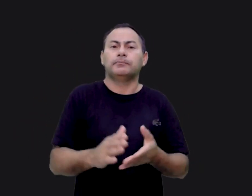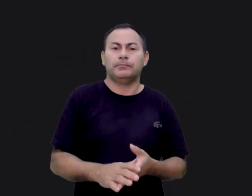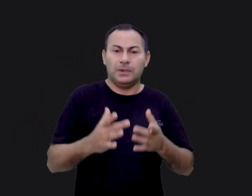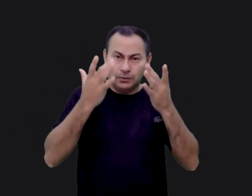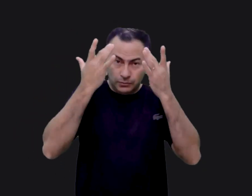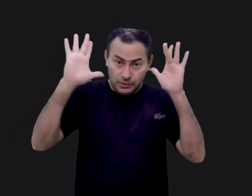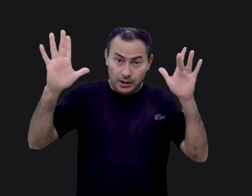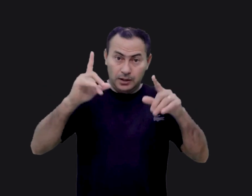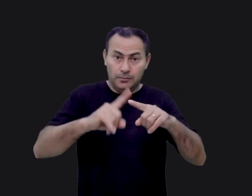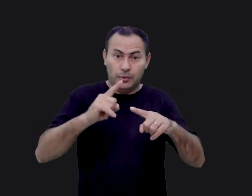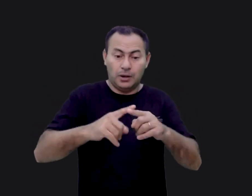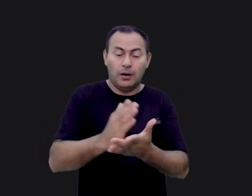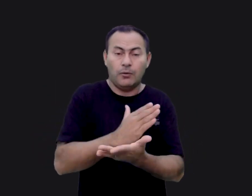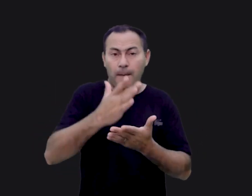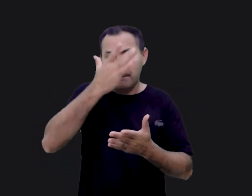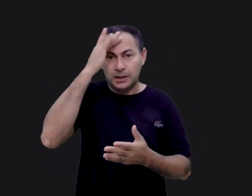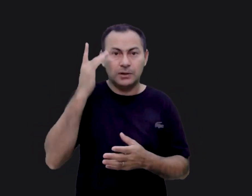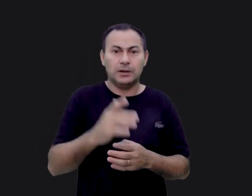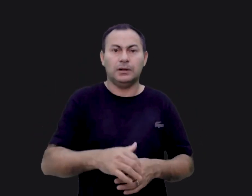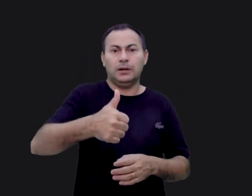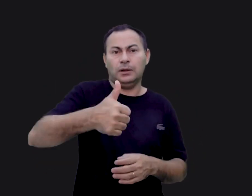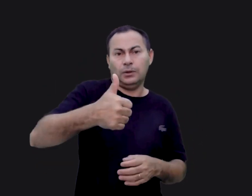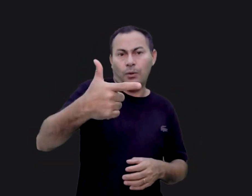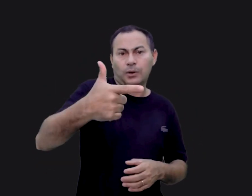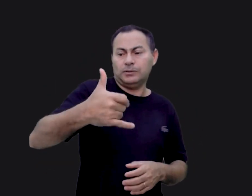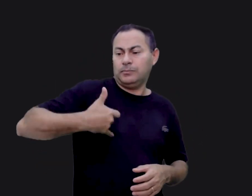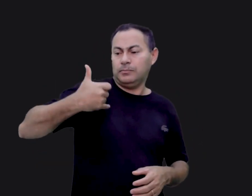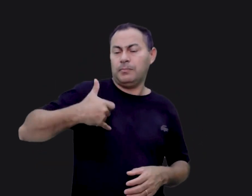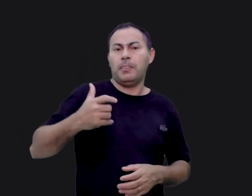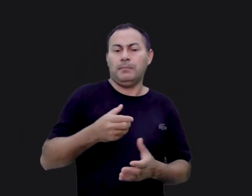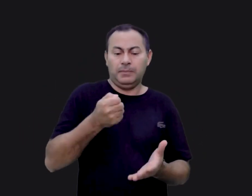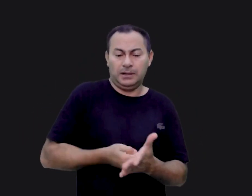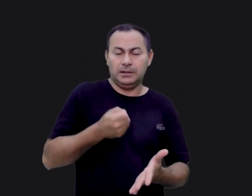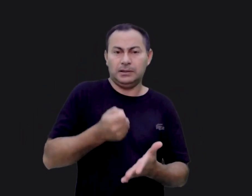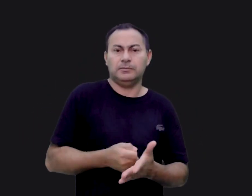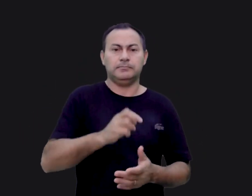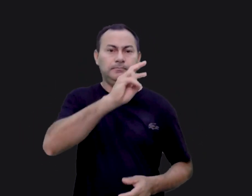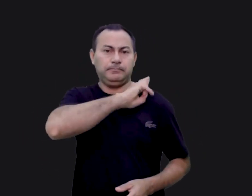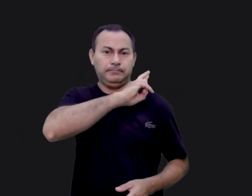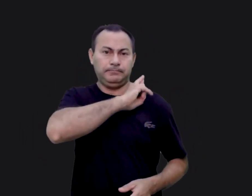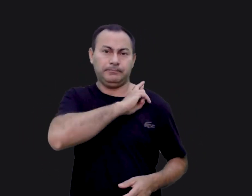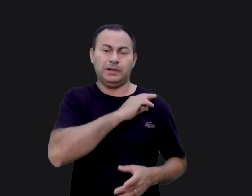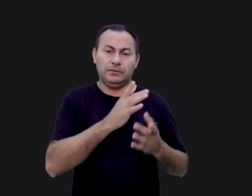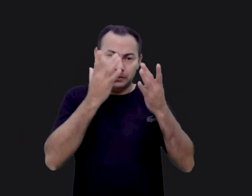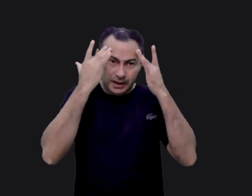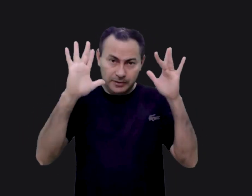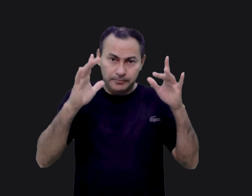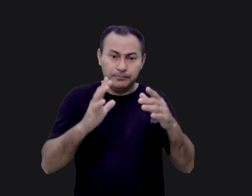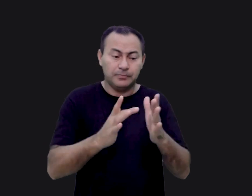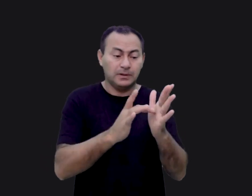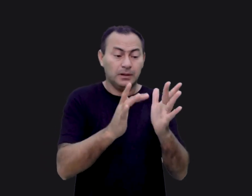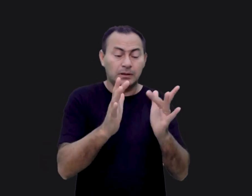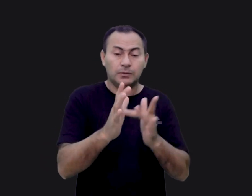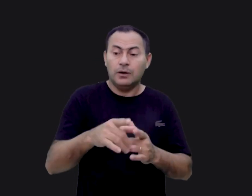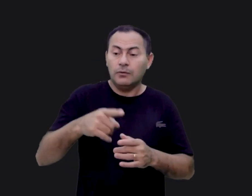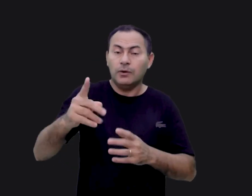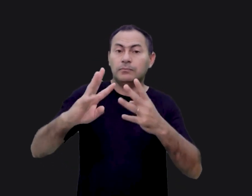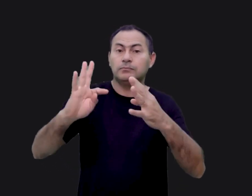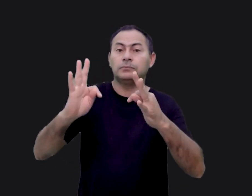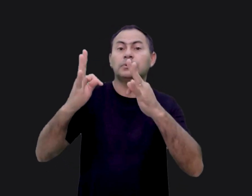maioridade? Eu não sei porque algumas pessoas consideram 12 anos como uma idade para exigir-se responsabilidade. Jesus foi para o templo